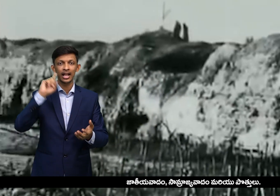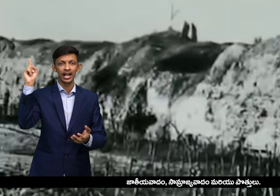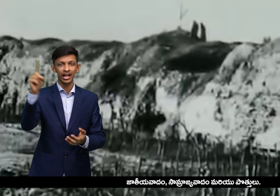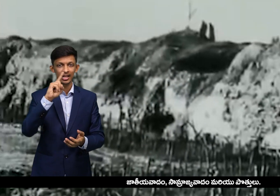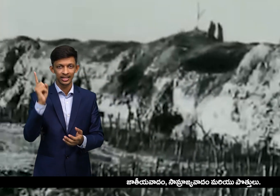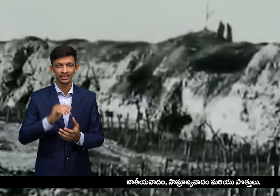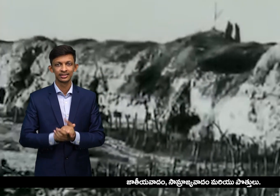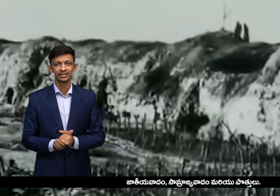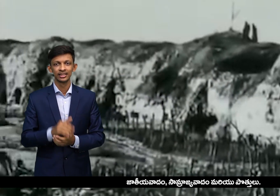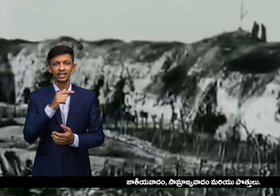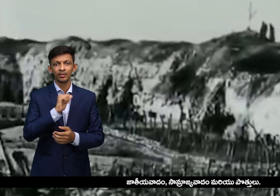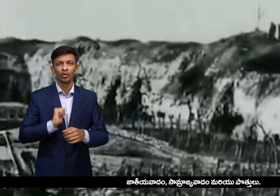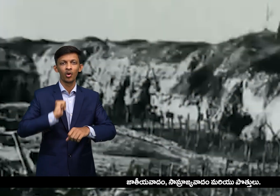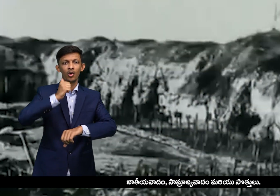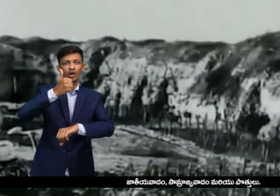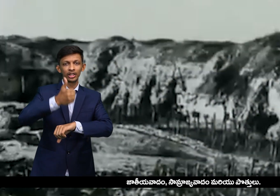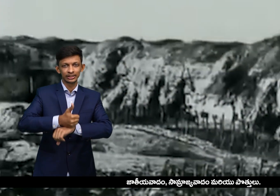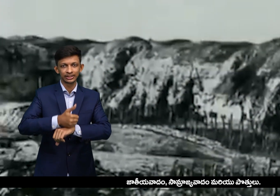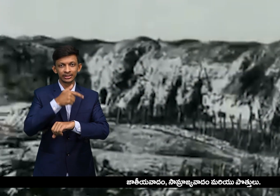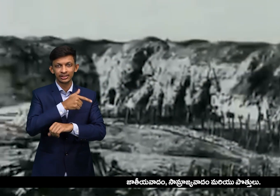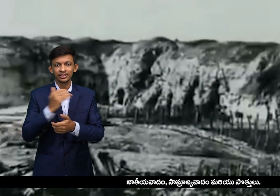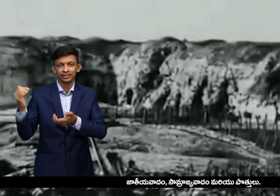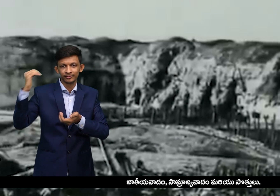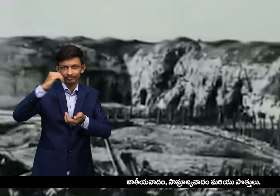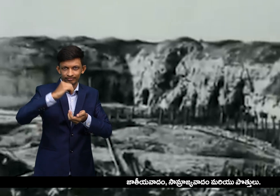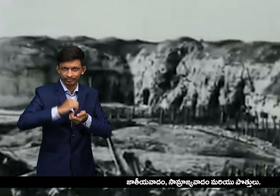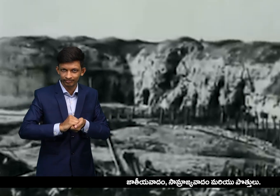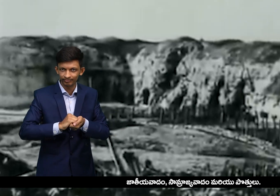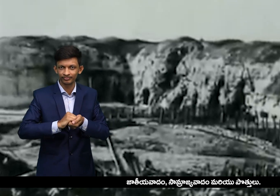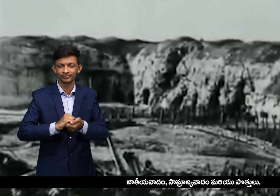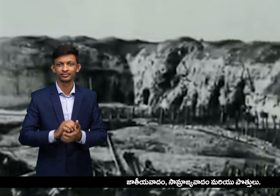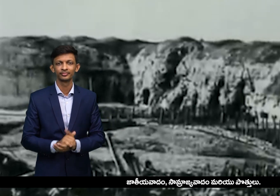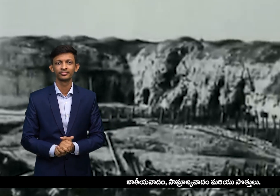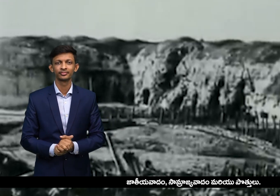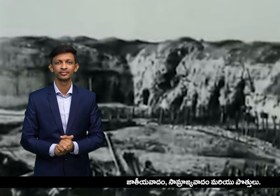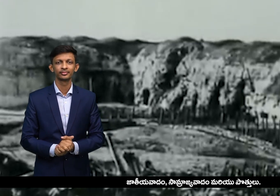జాతీయవాదం, సామ్రాజ్యవాదం మరియు పొత్తులు.